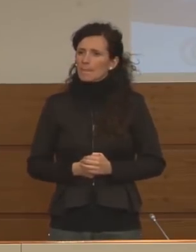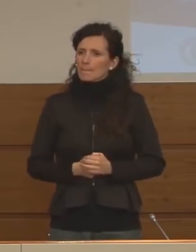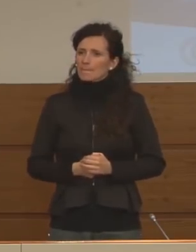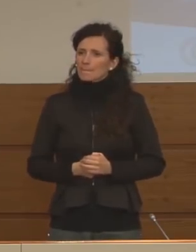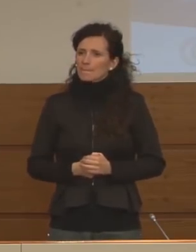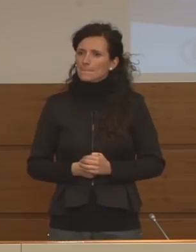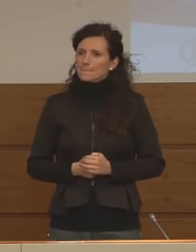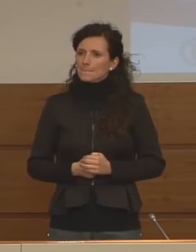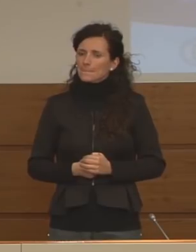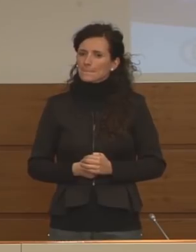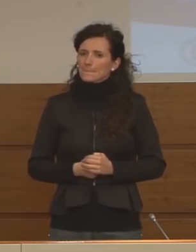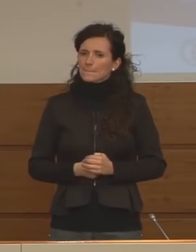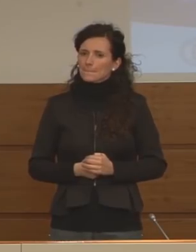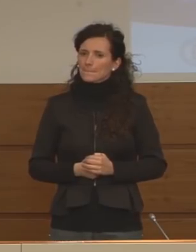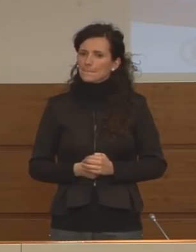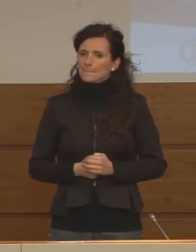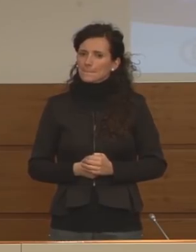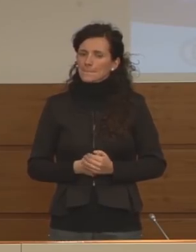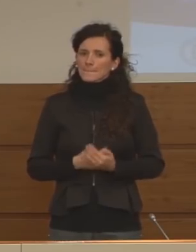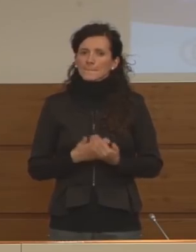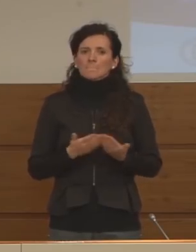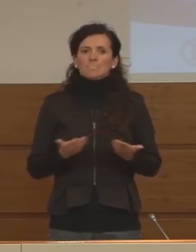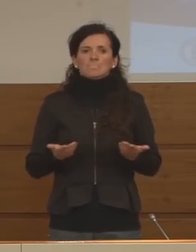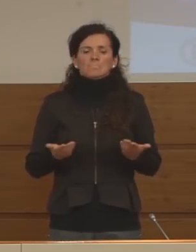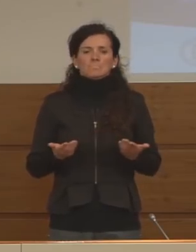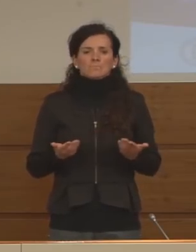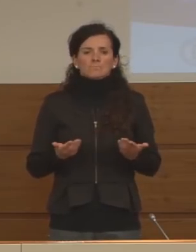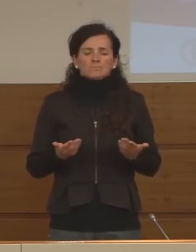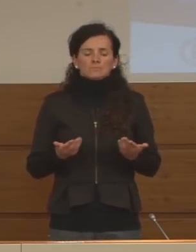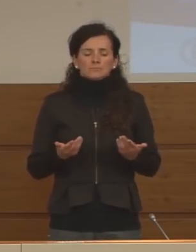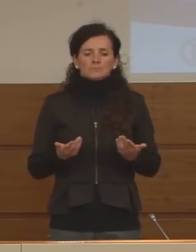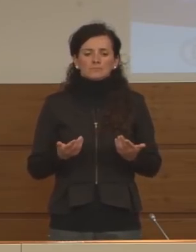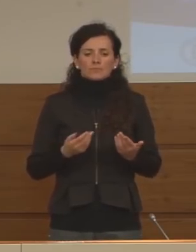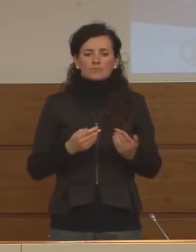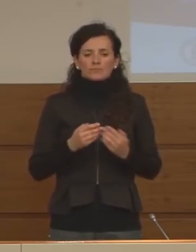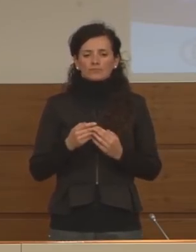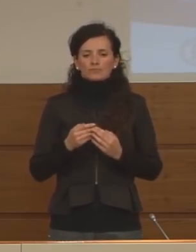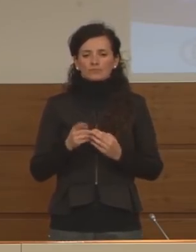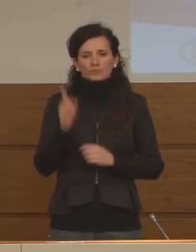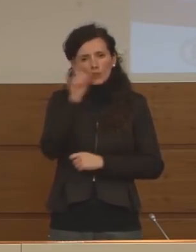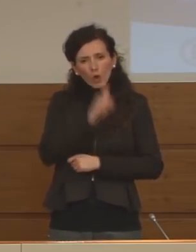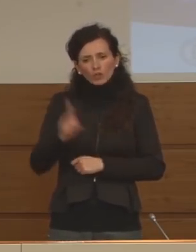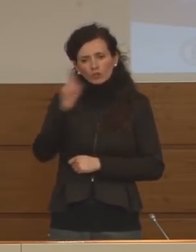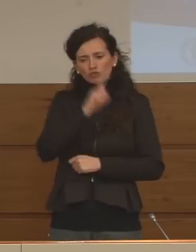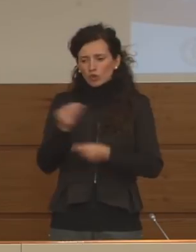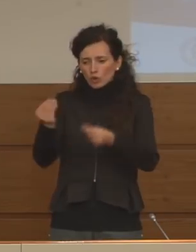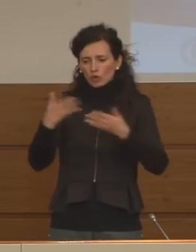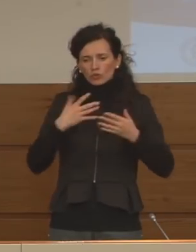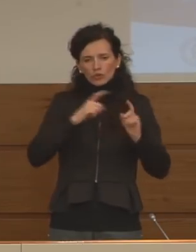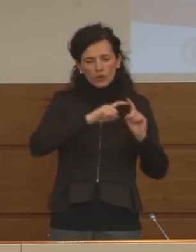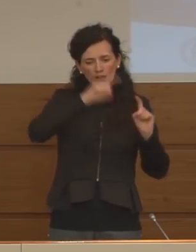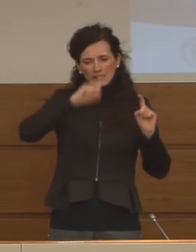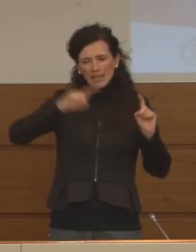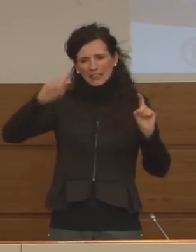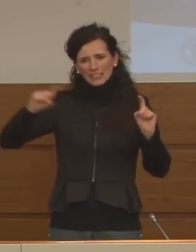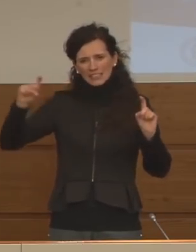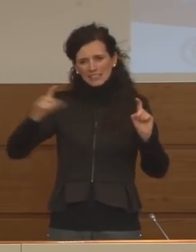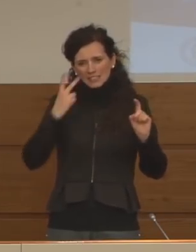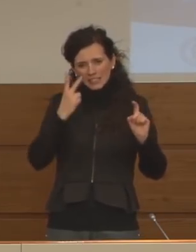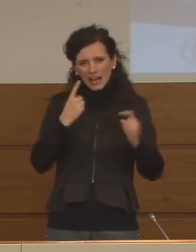purtroppo le statistiche che ci danno ogni giorno l'andamento di questa tragedia